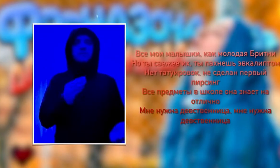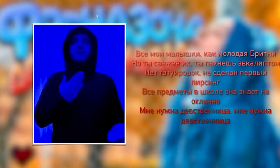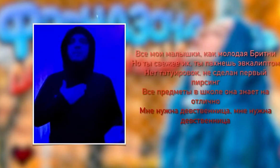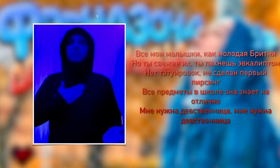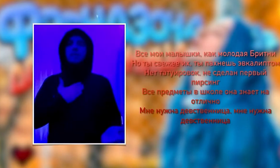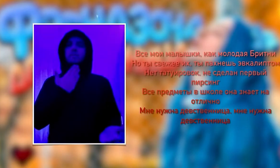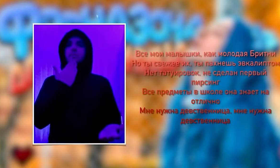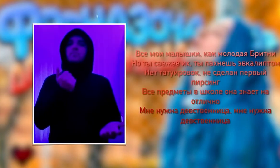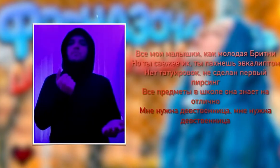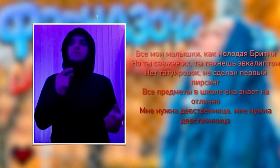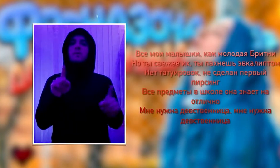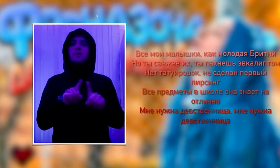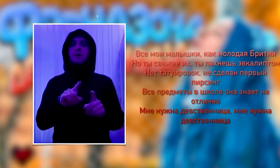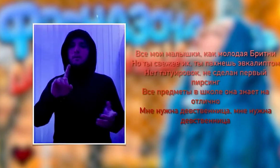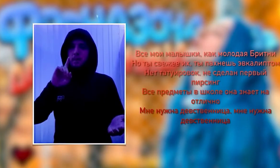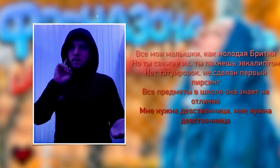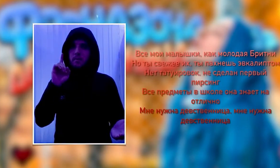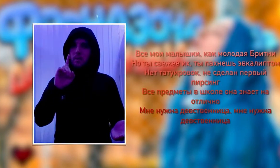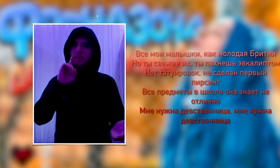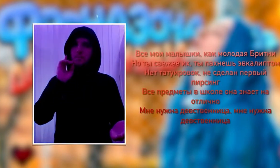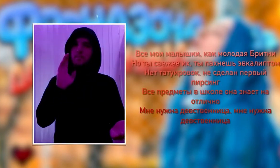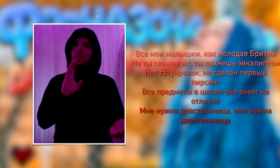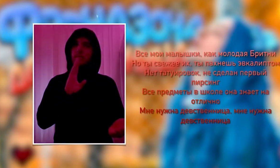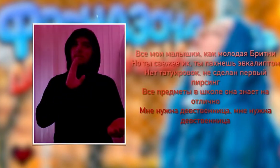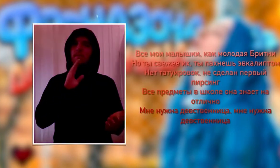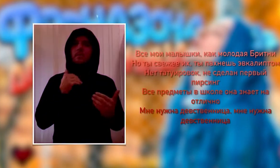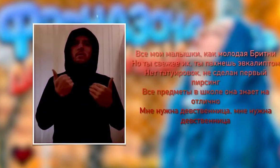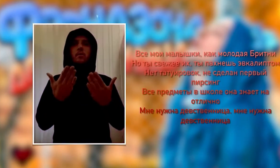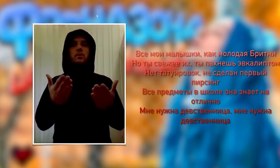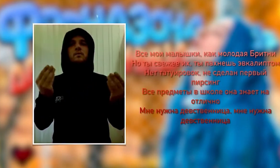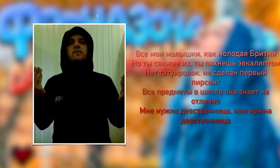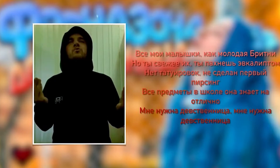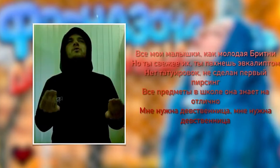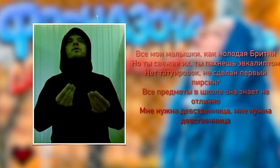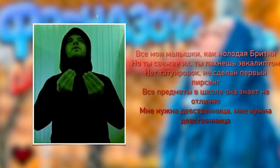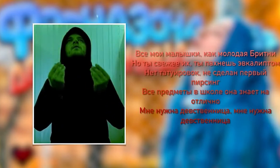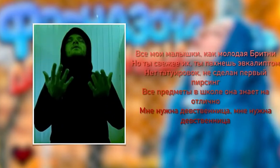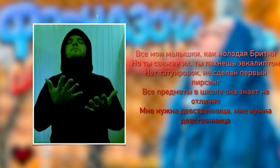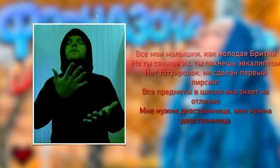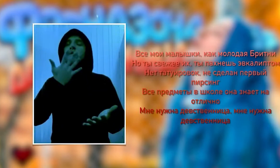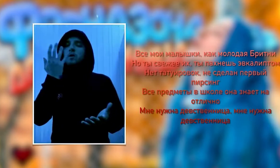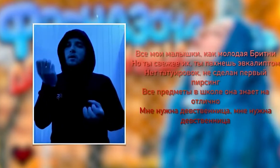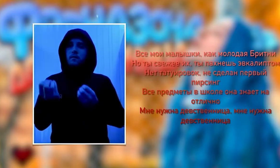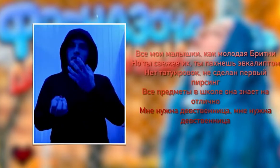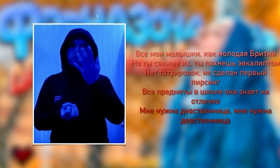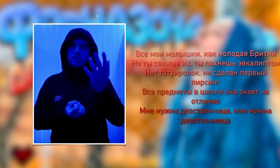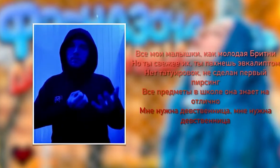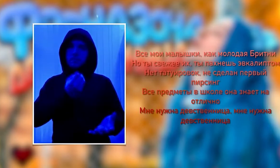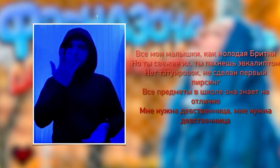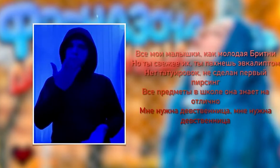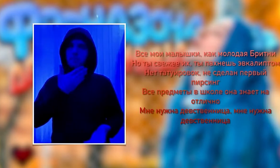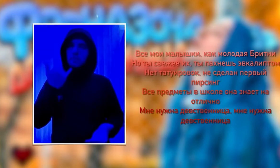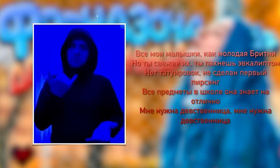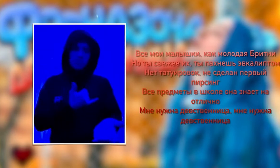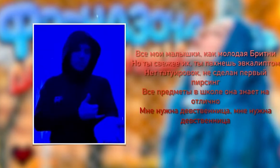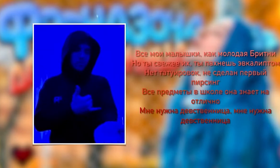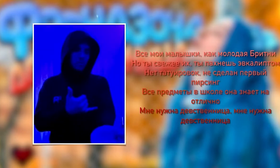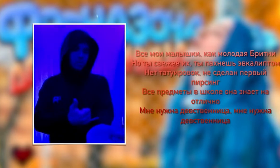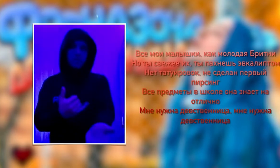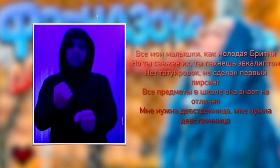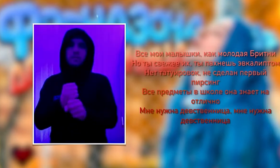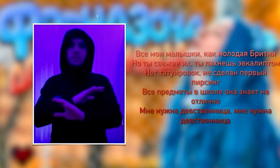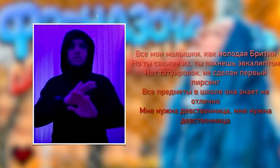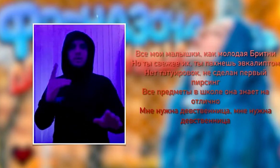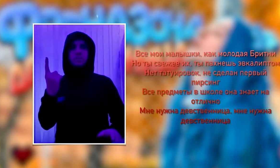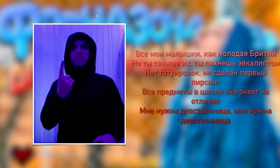Все мои малышки малодобритые, но ты свежее их, ты пахнешь эвкалиптом. Нет татуировок,